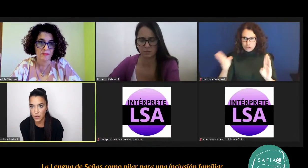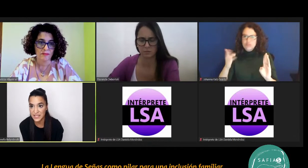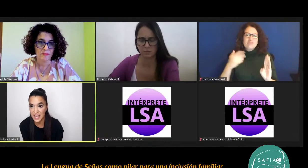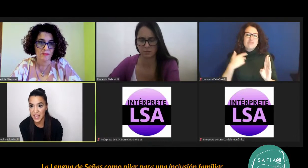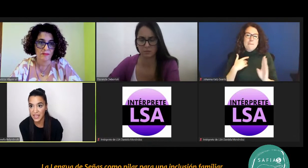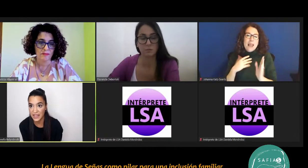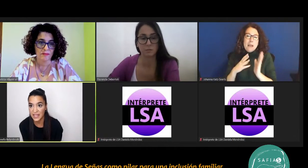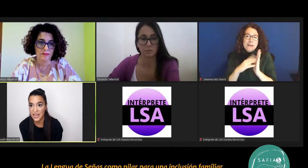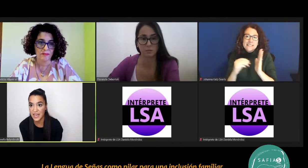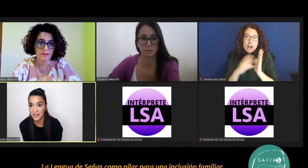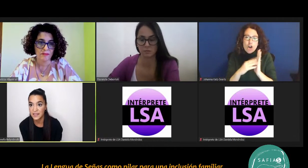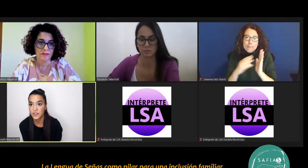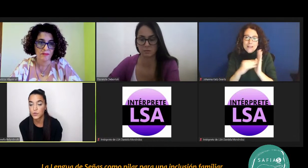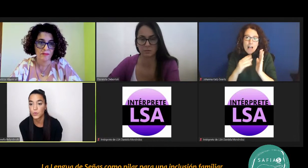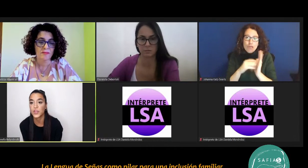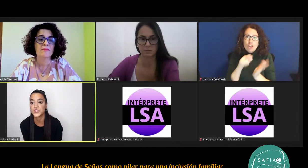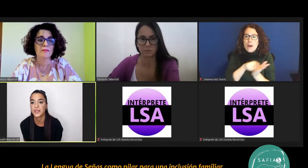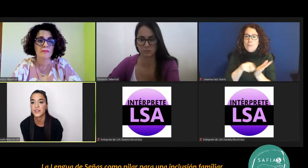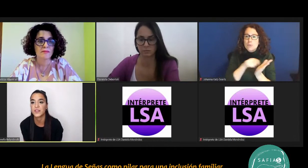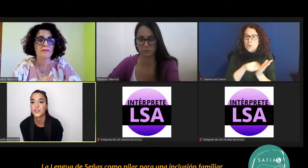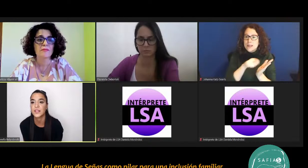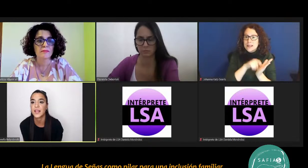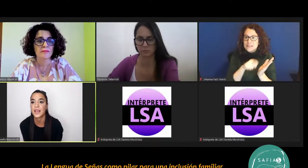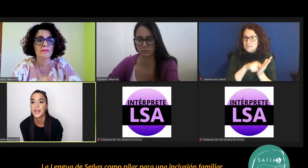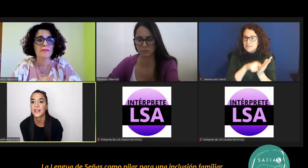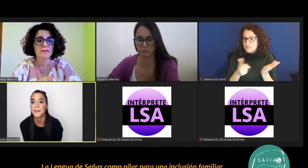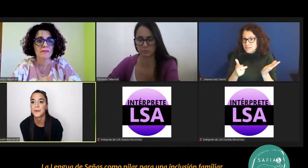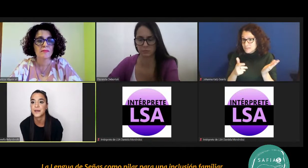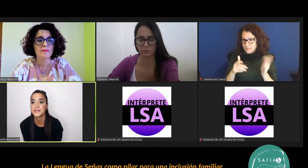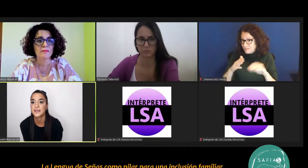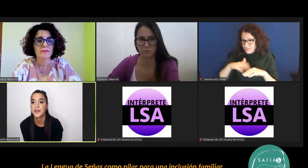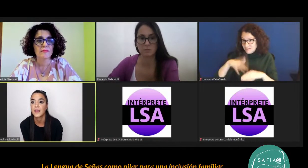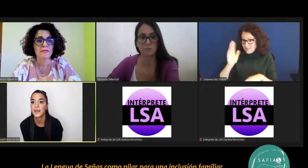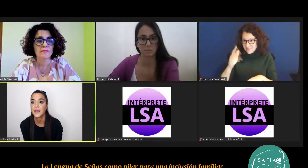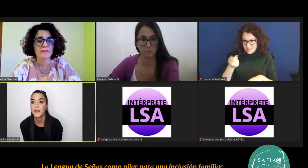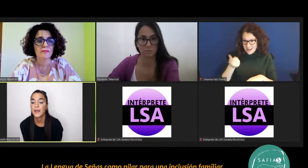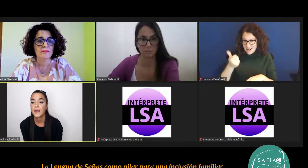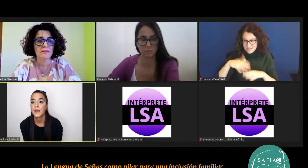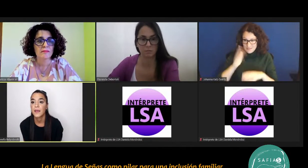en la Universidad de Argentina tuve 2 etapas.